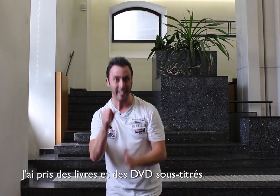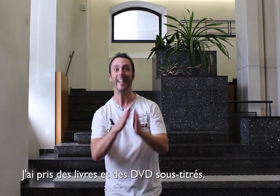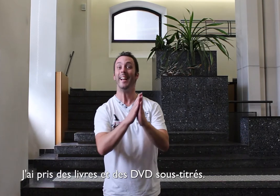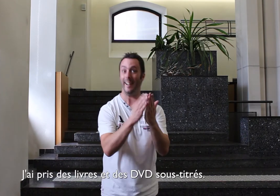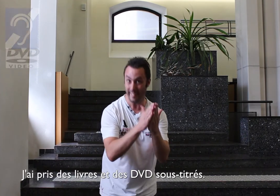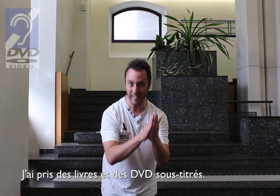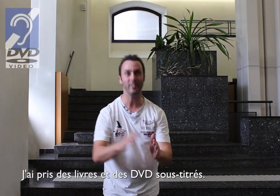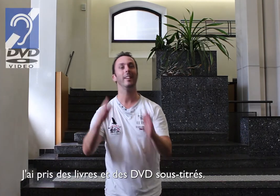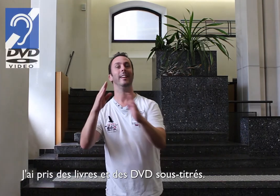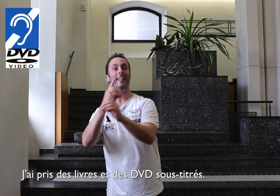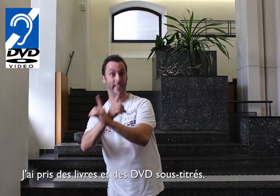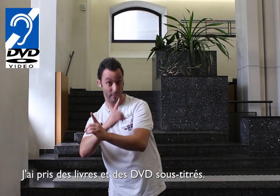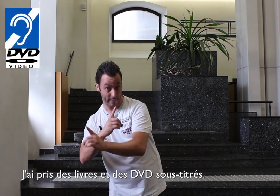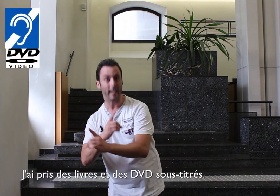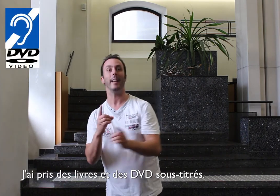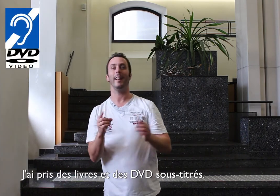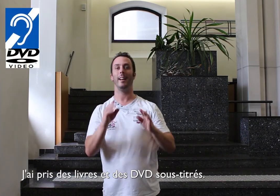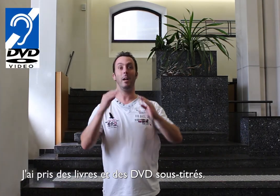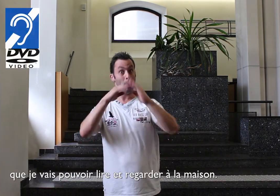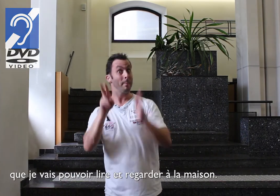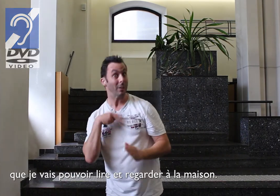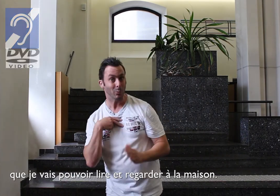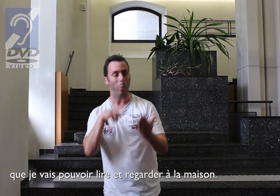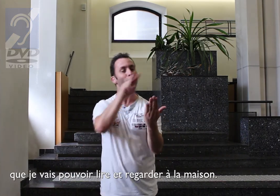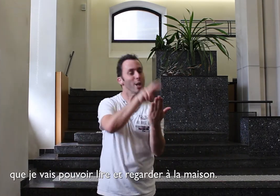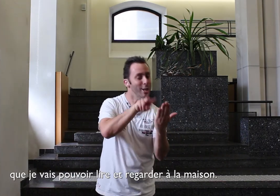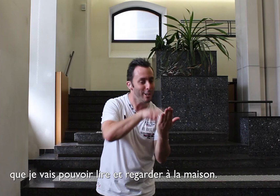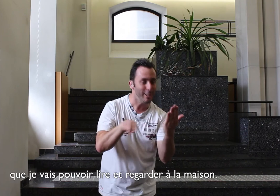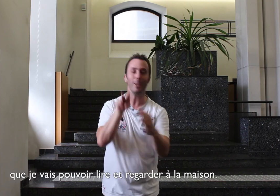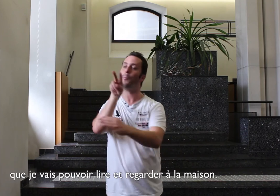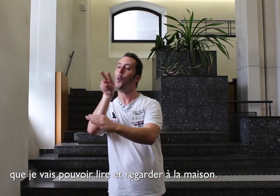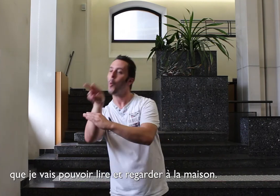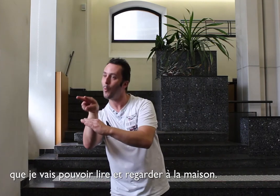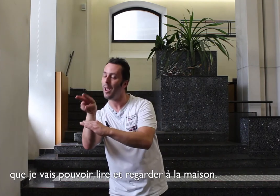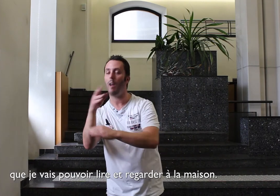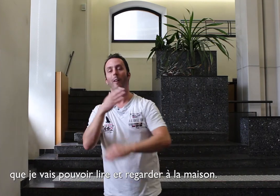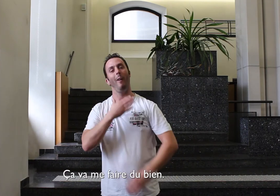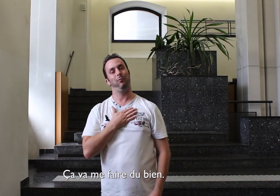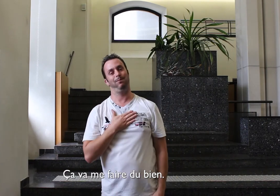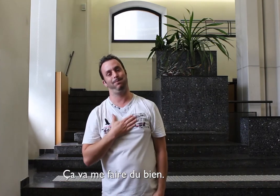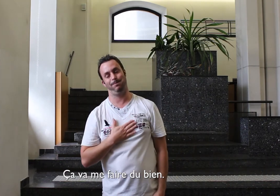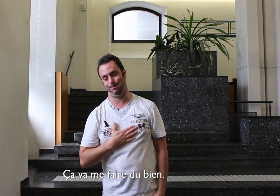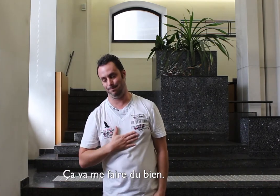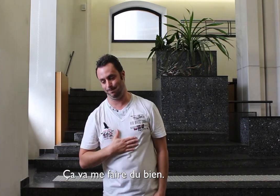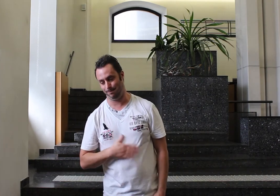J'ai pris des livres et des DVD sous-titrés Que je vais pouvoir lire et regarder à la maison Ça va me faire du bien